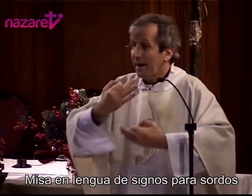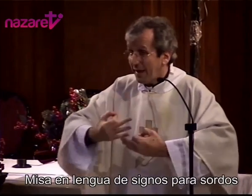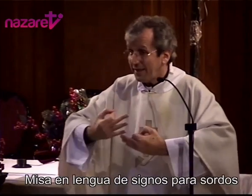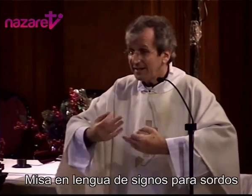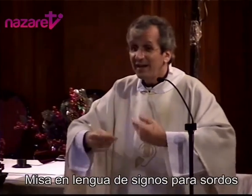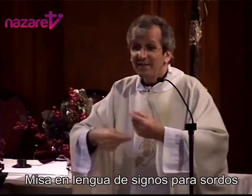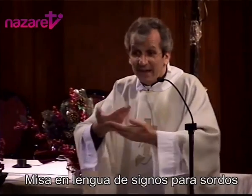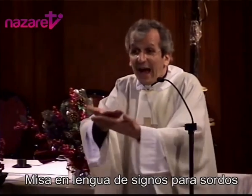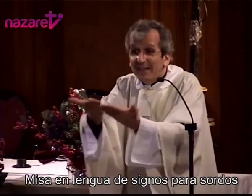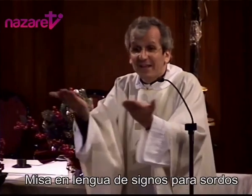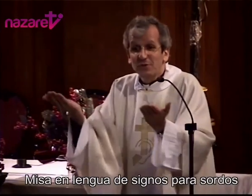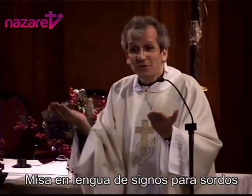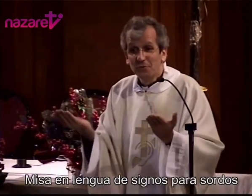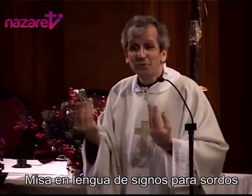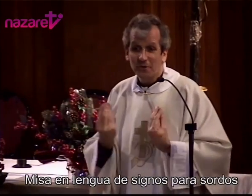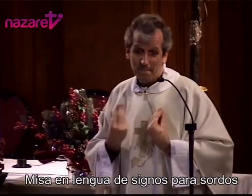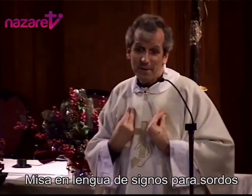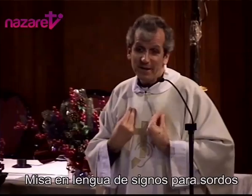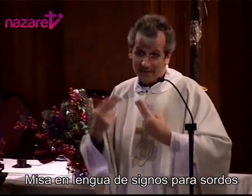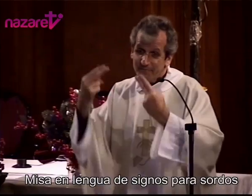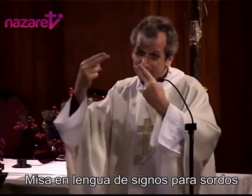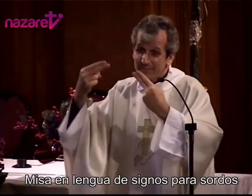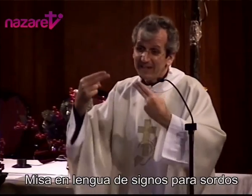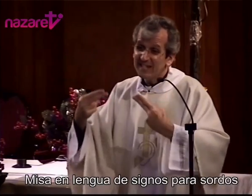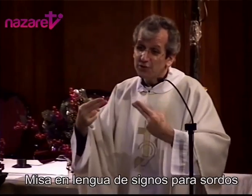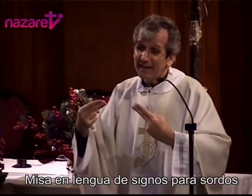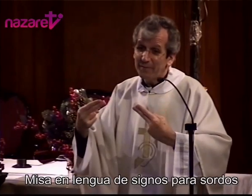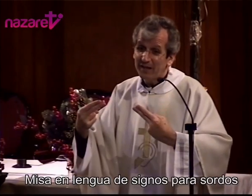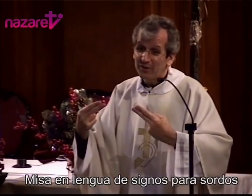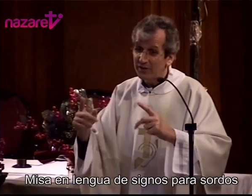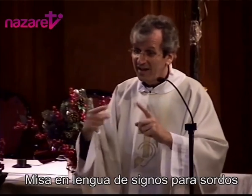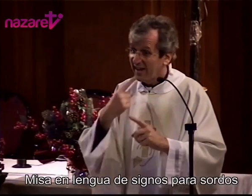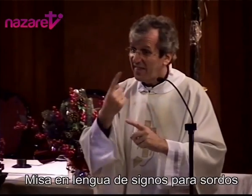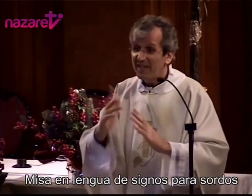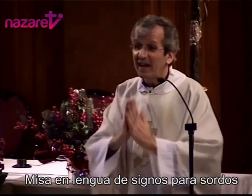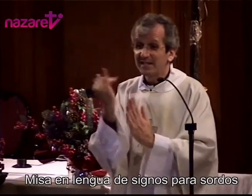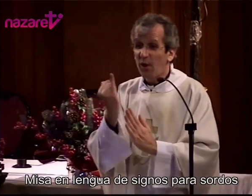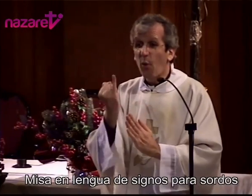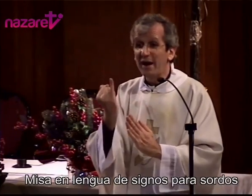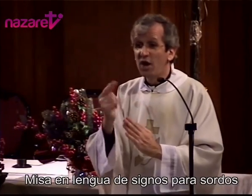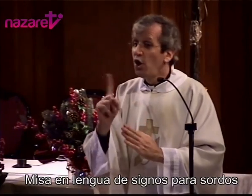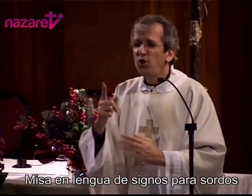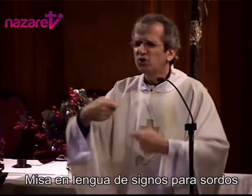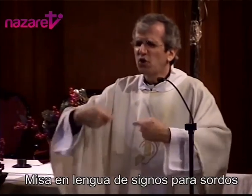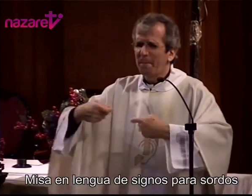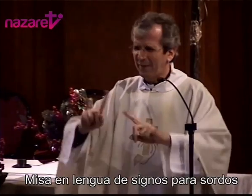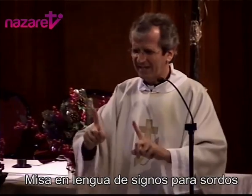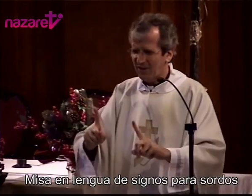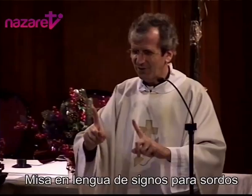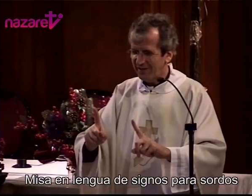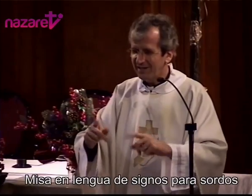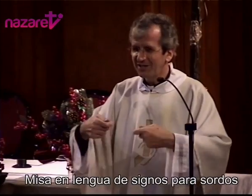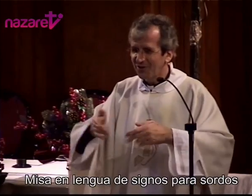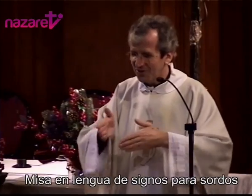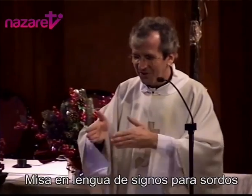ser capaces de, ante nuestro mundo, vivir esos mandamientos que decía San Juan, no son